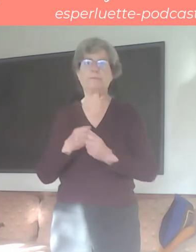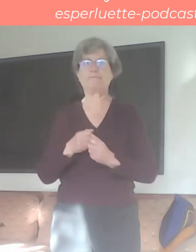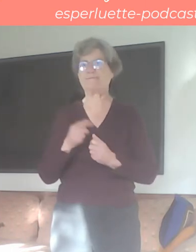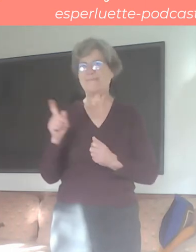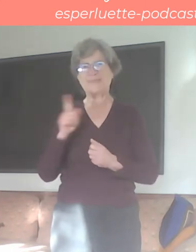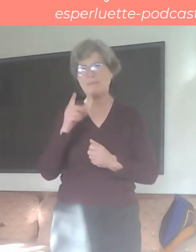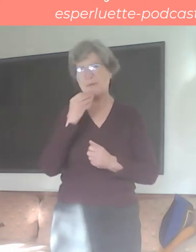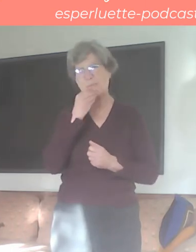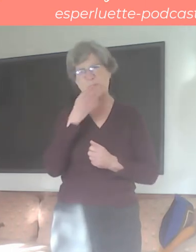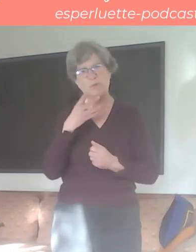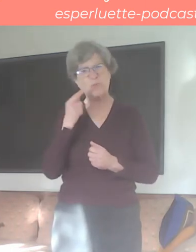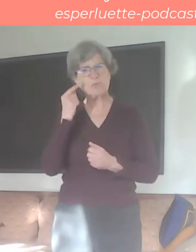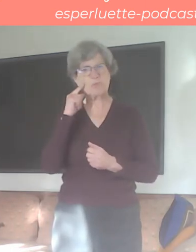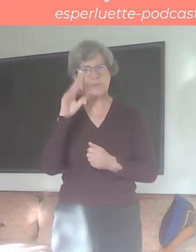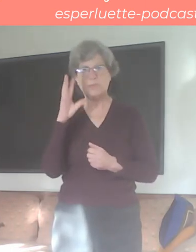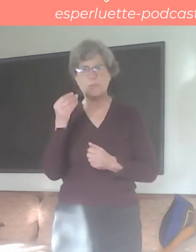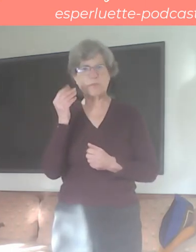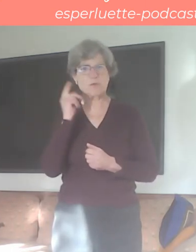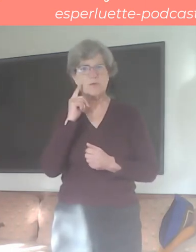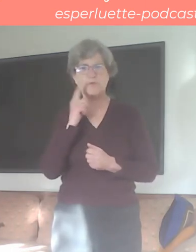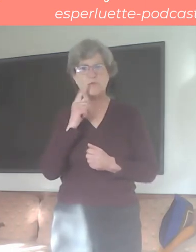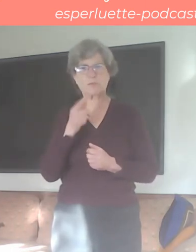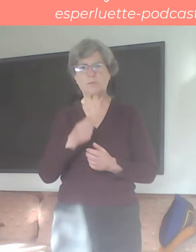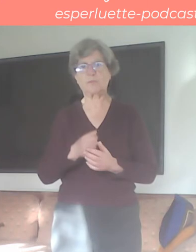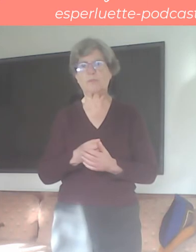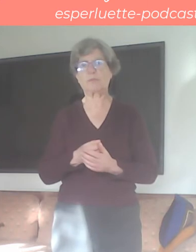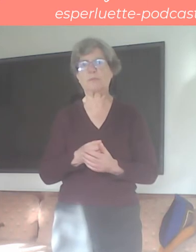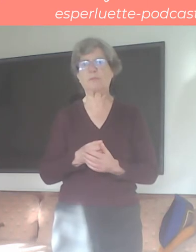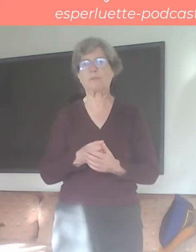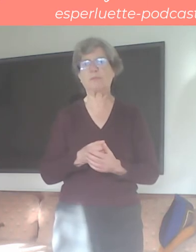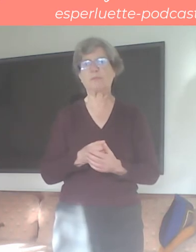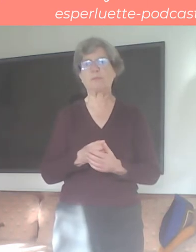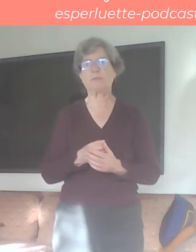les dangers que ça implique, les frustrations que ça implique. On dit souvent que les sourds sont parano.